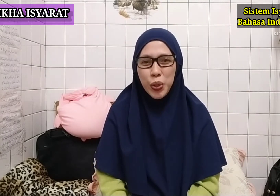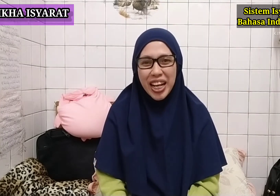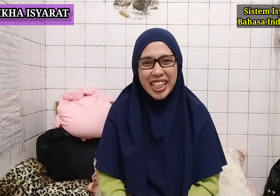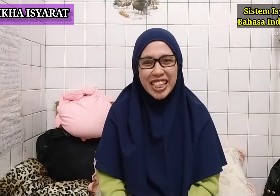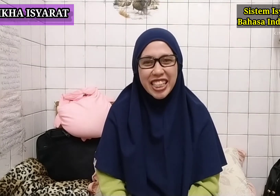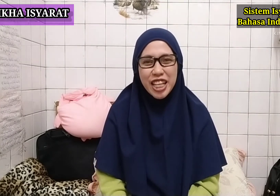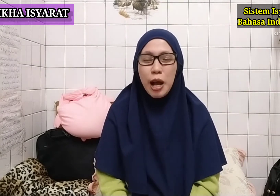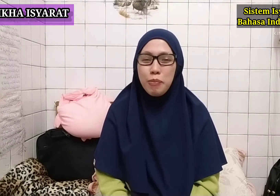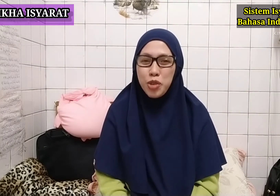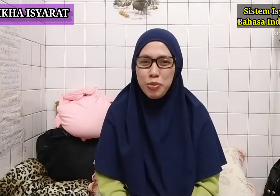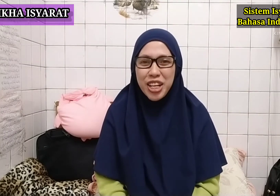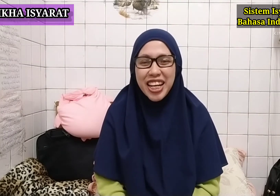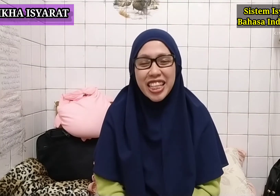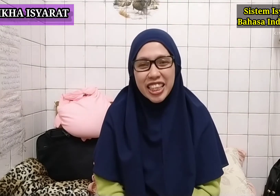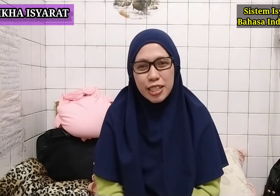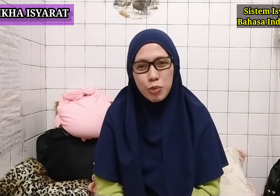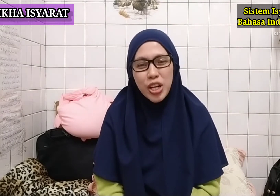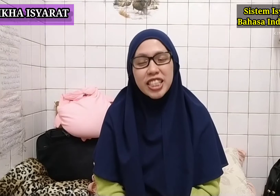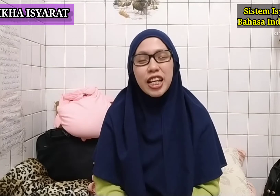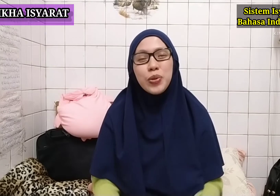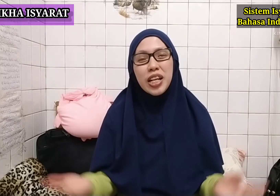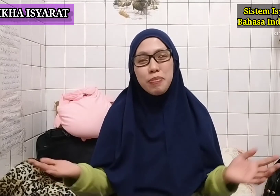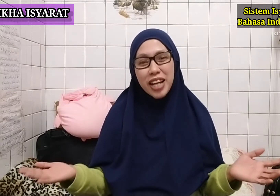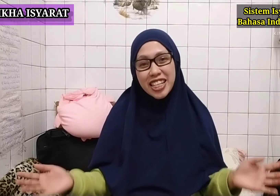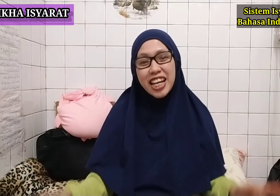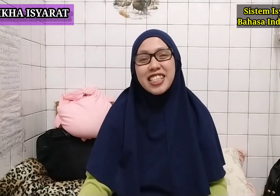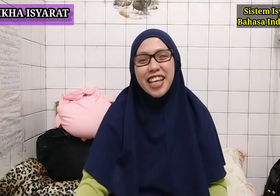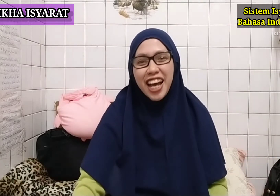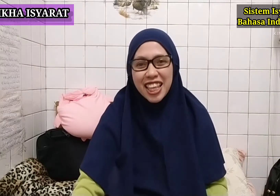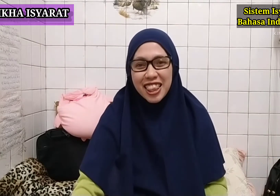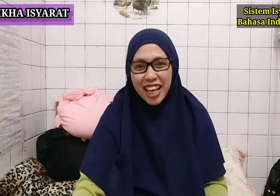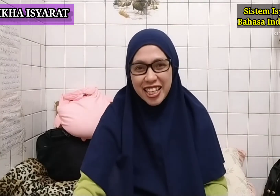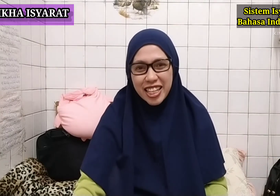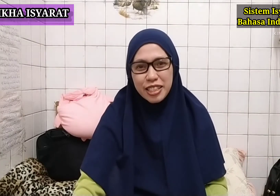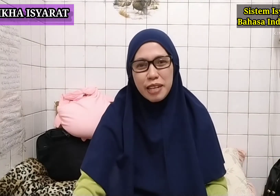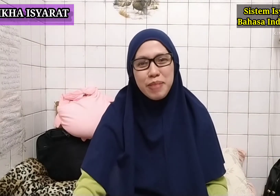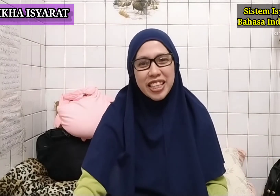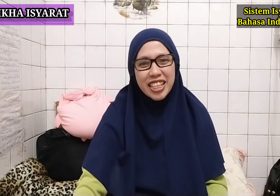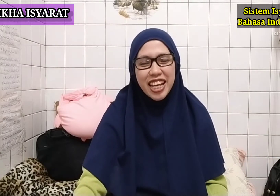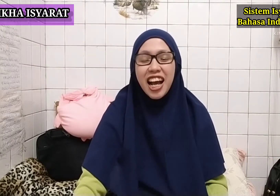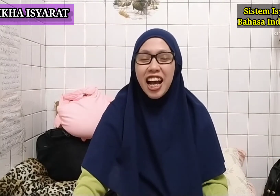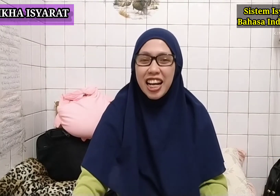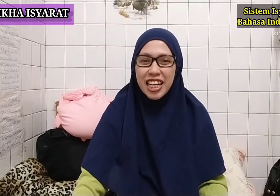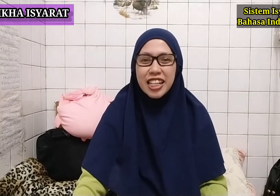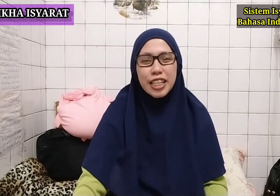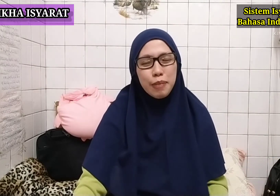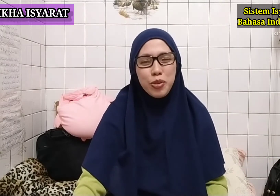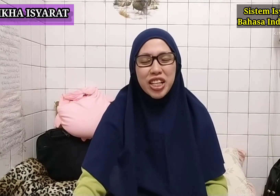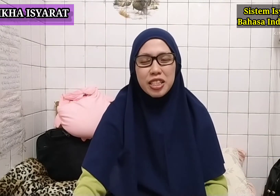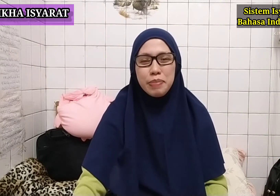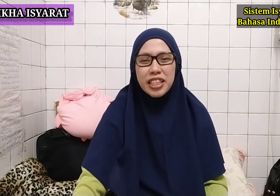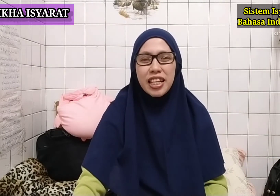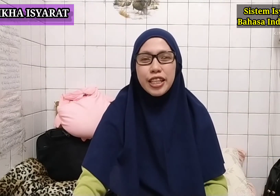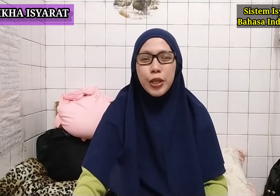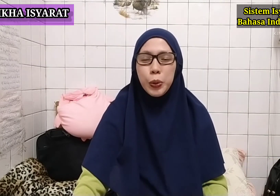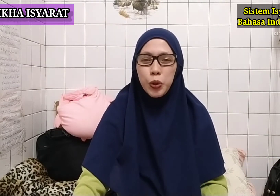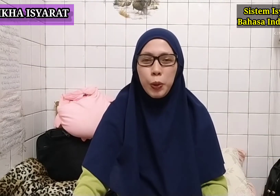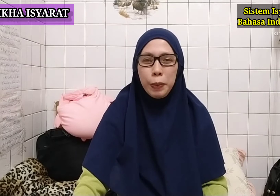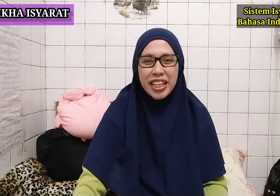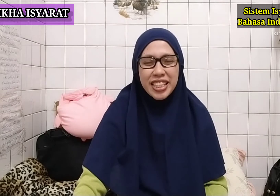hari ininya. Mudah-mudahan kita semua selalu dalam keadaan sehat lahir dan batin ya, agar kita punya kesempatan lagi untuk belajar